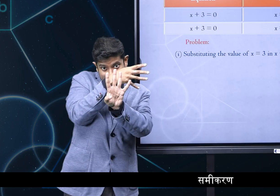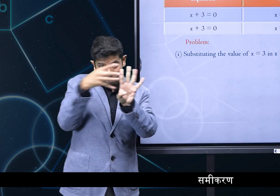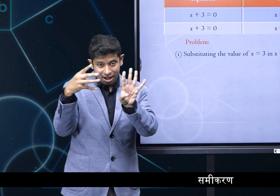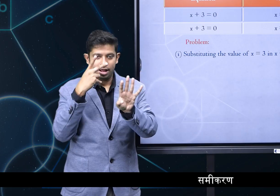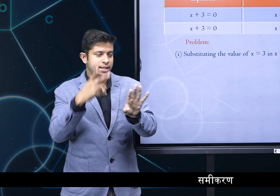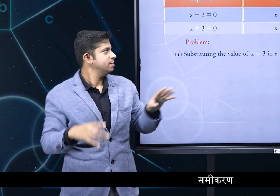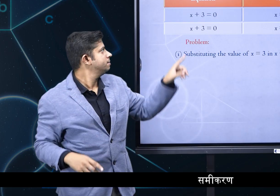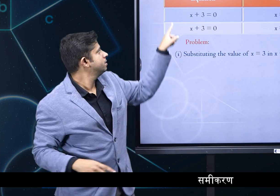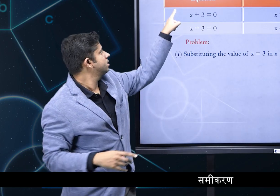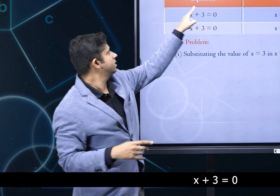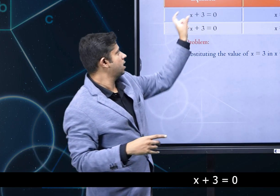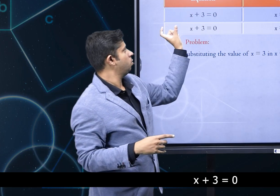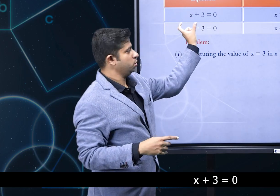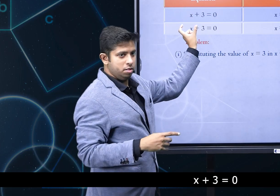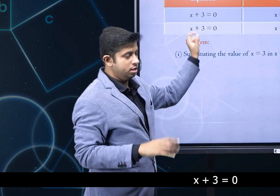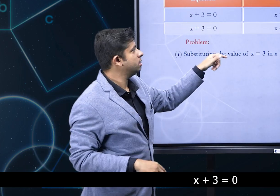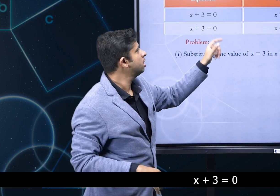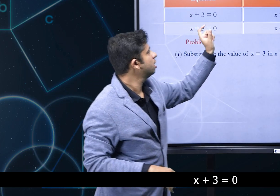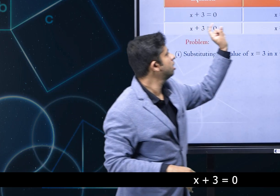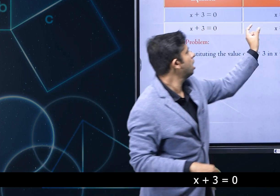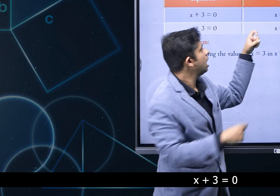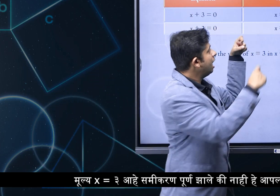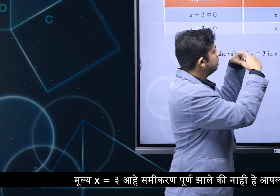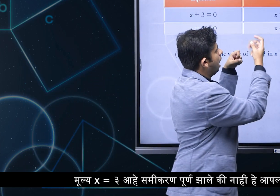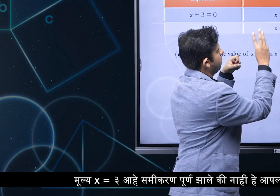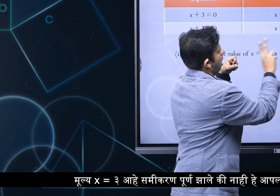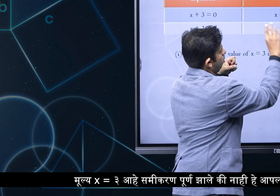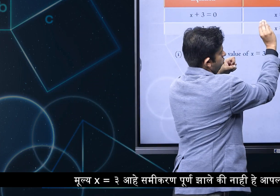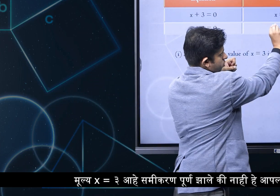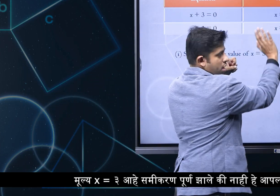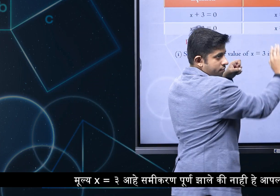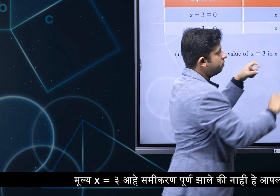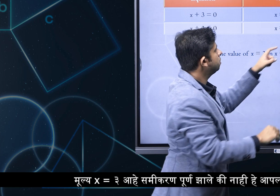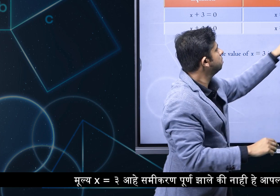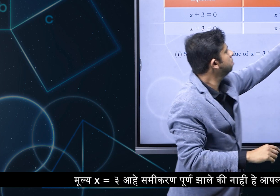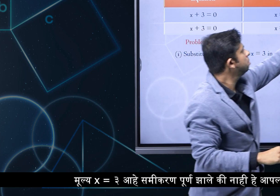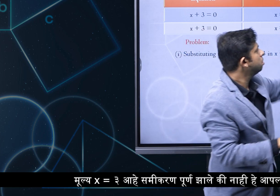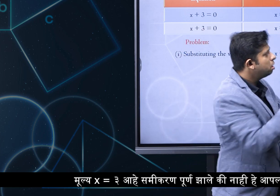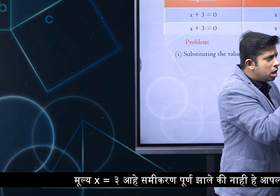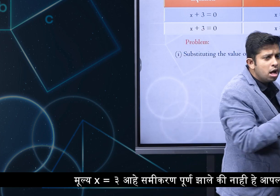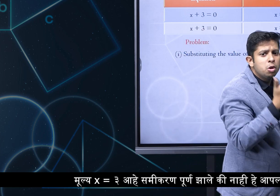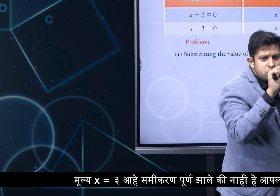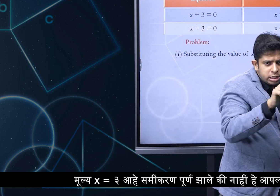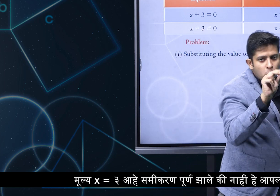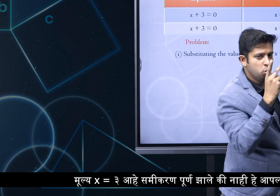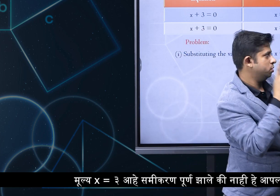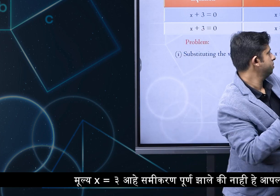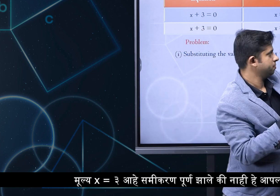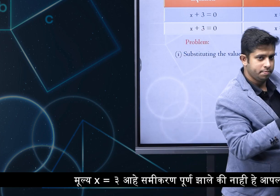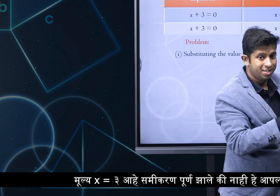समीकरण x3 0 मूल्य x3 आहे. समीकरण पूर्ण झाले की नाही